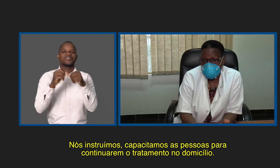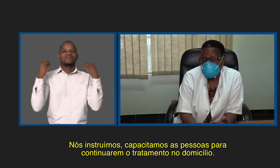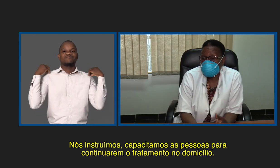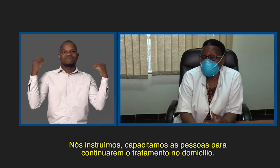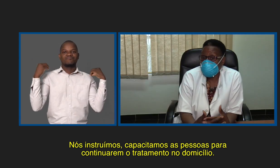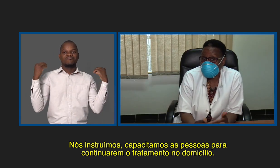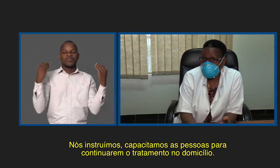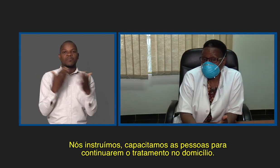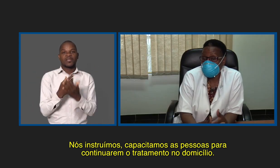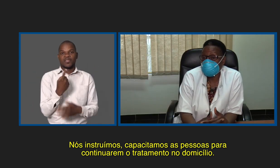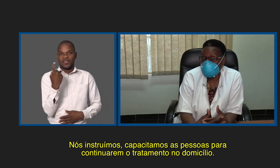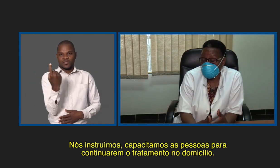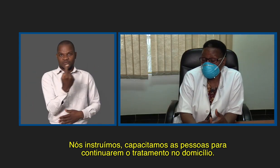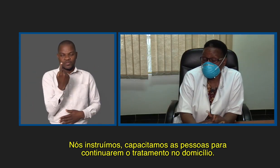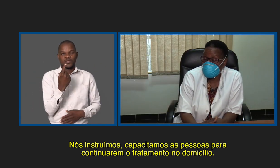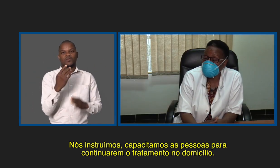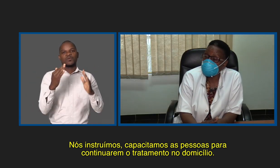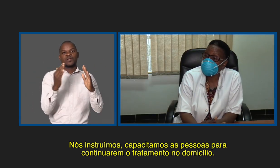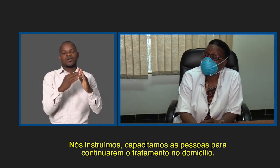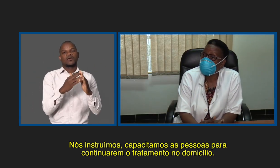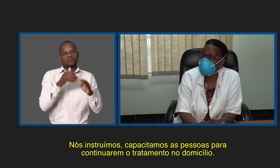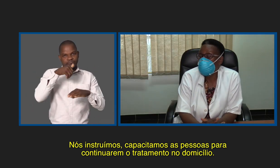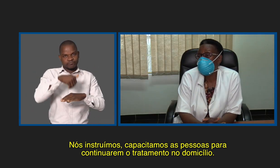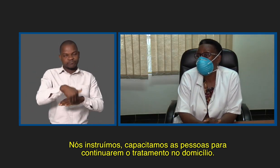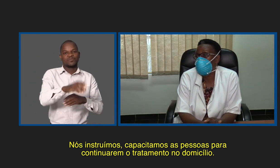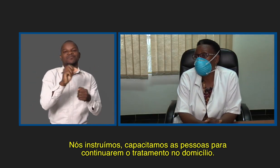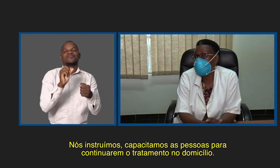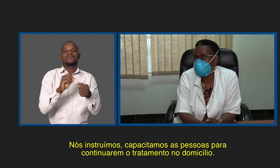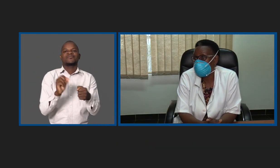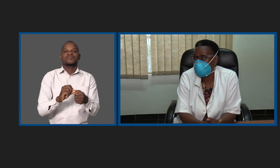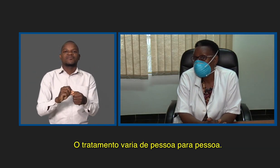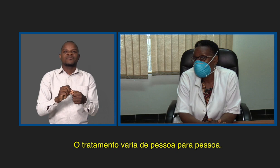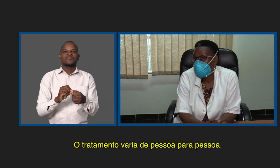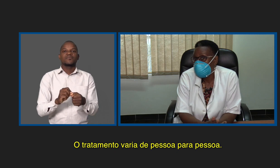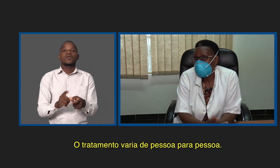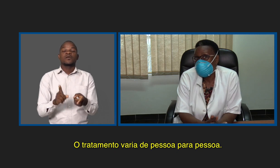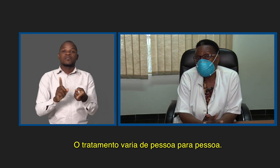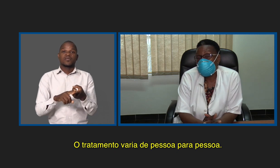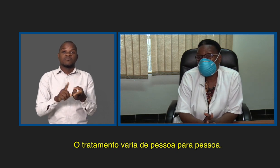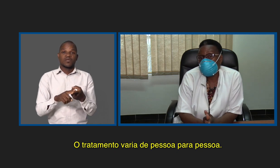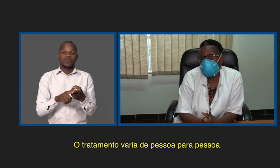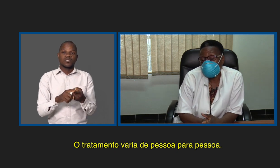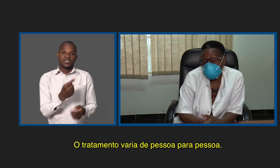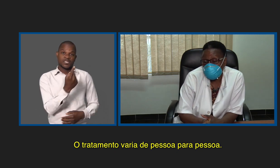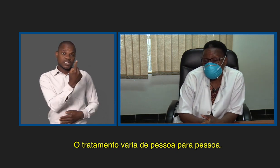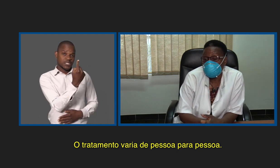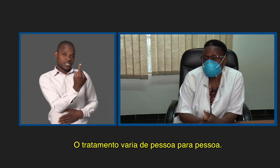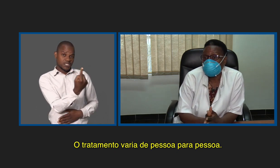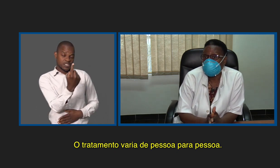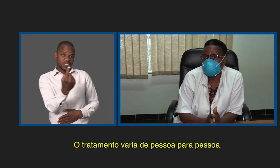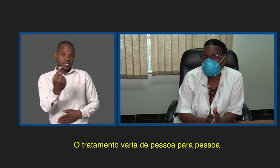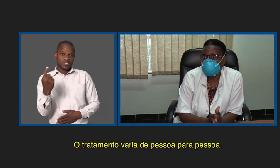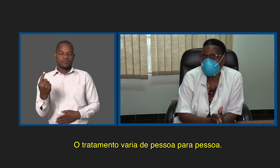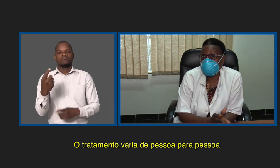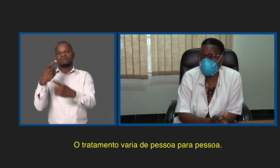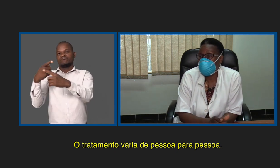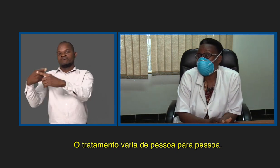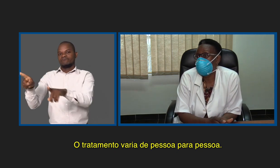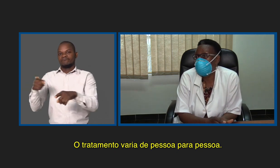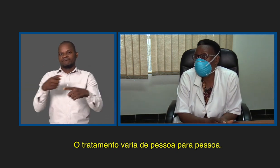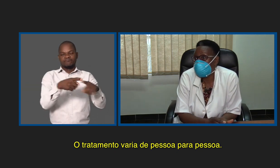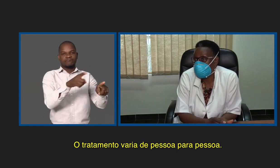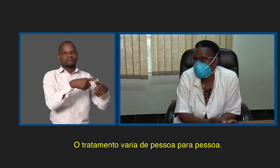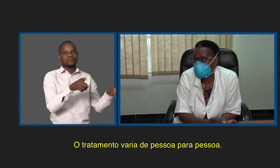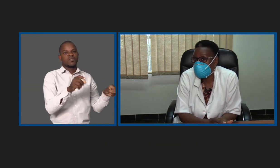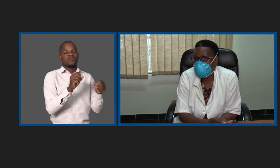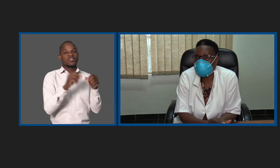pessoas para que elas continuem o tratamento no domicílio. Diria que cada tratamento para cada pessoa